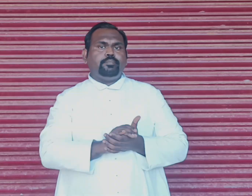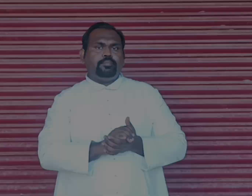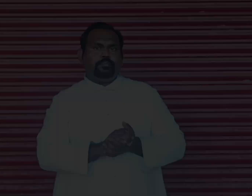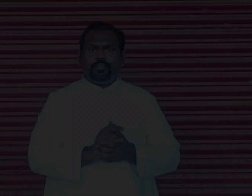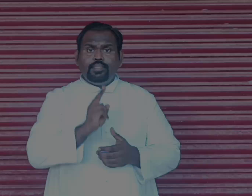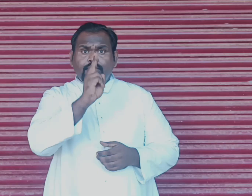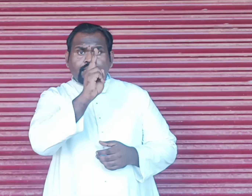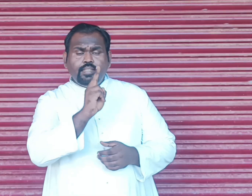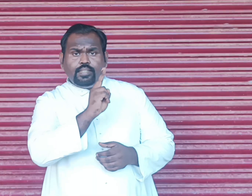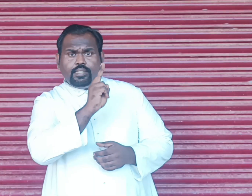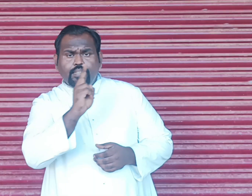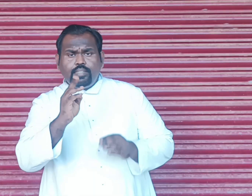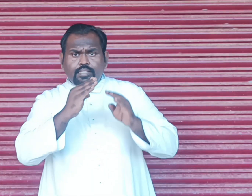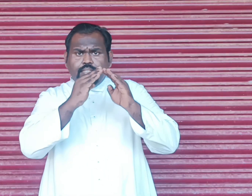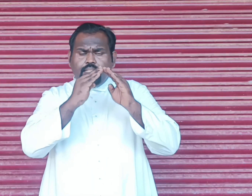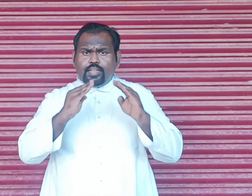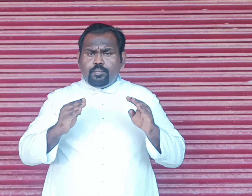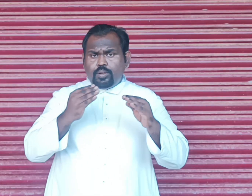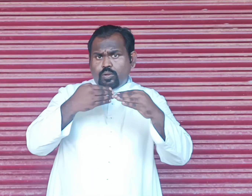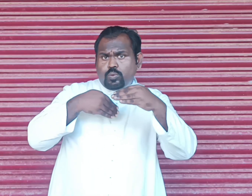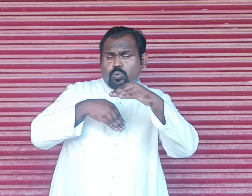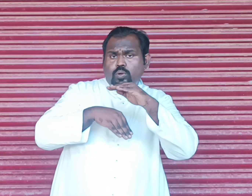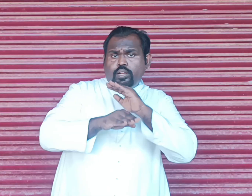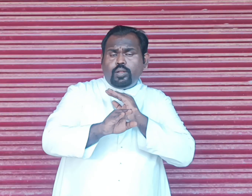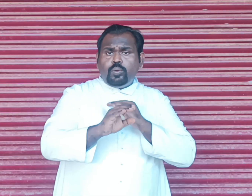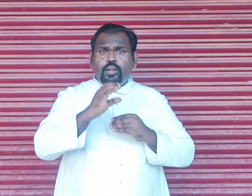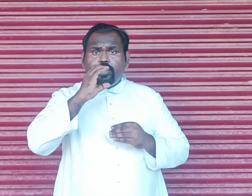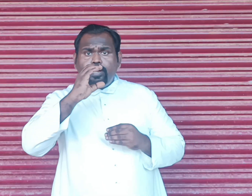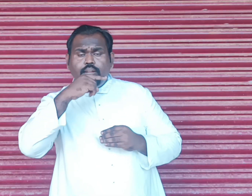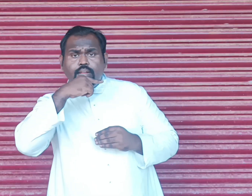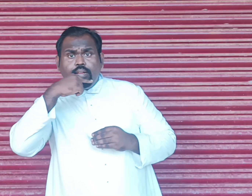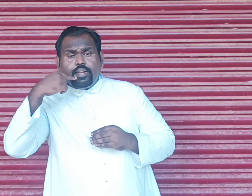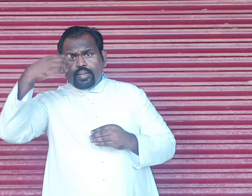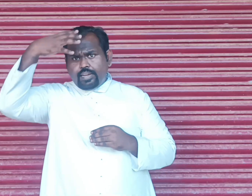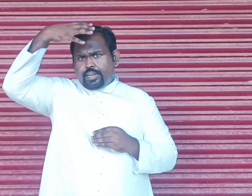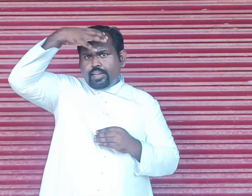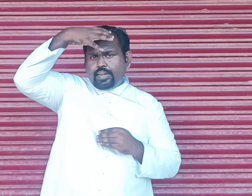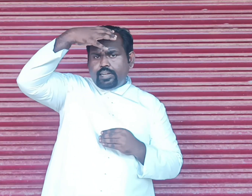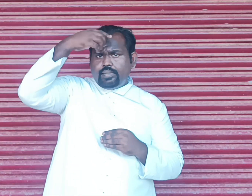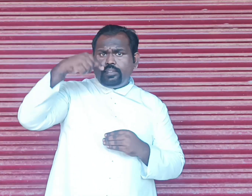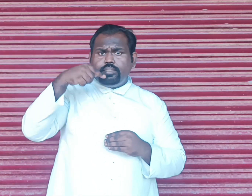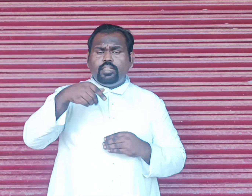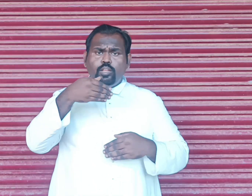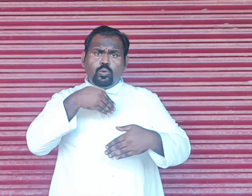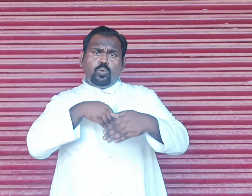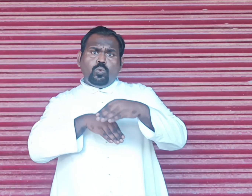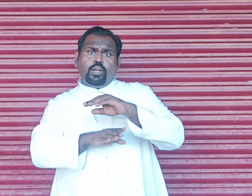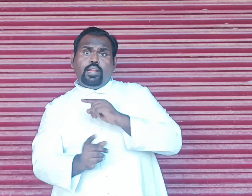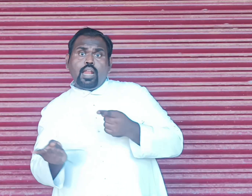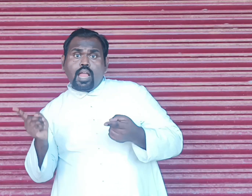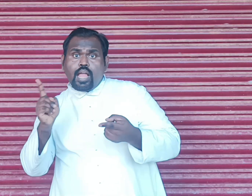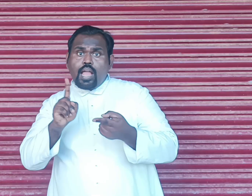തന്നെ ആശയവിനിമയമോ ഉണ്ടാകില്ല. ഈ ചാപ്പലിൻ്റെ ഉള്ളിൽ നടക്കുന്ന കാര്യങ്ങൾ